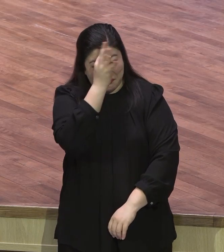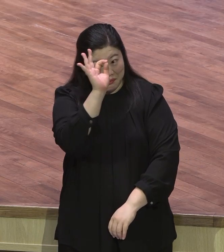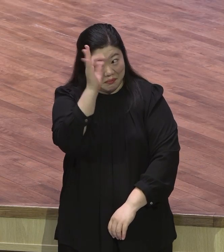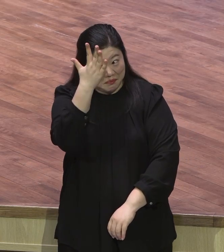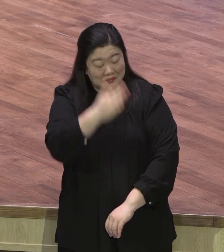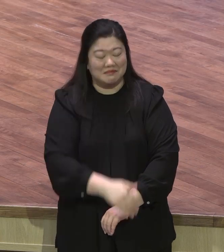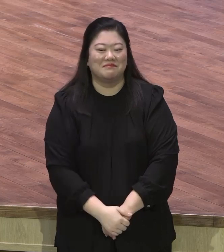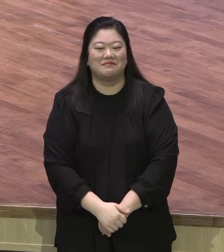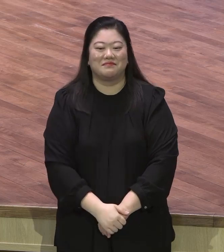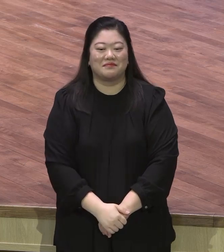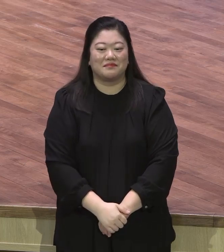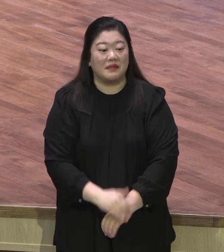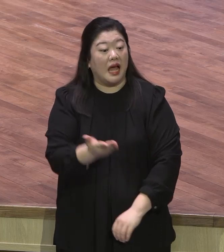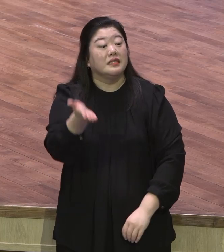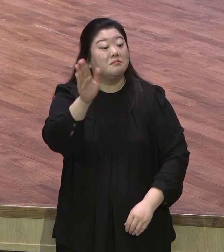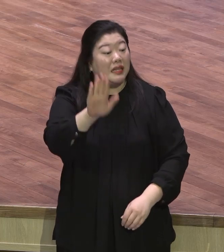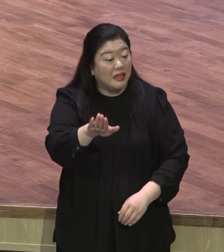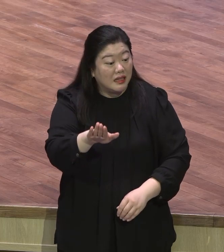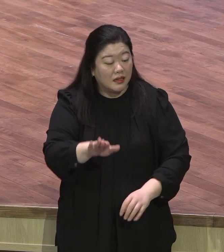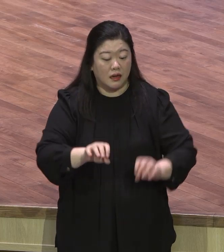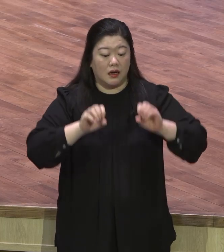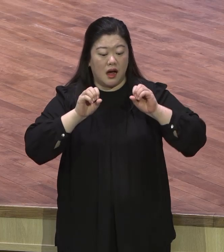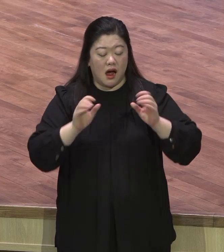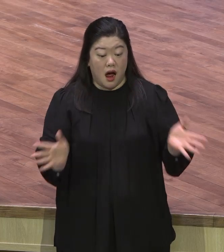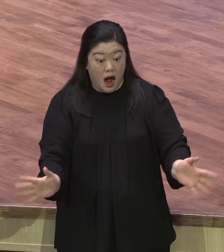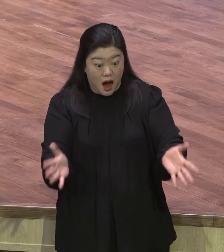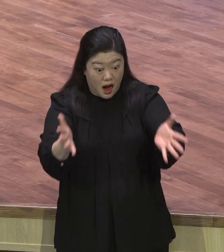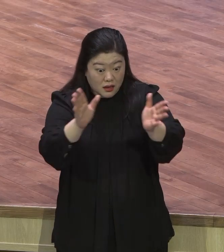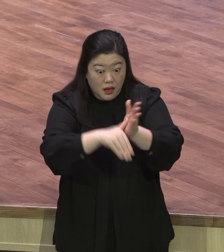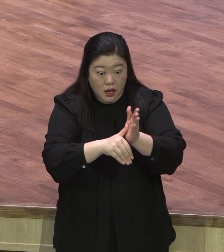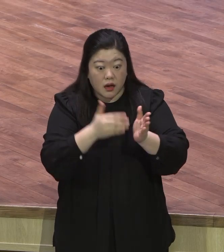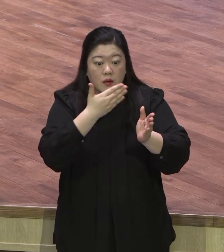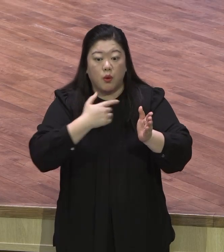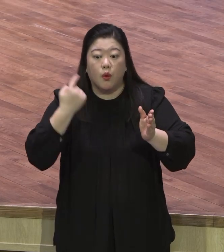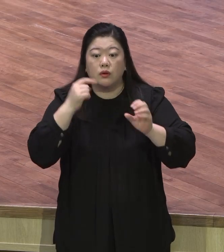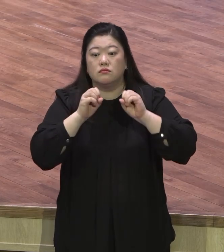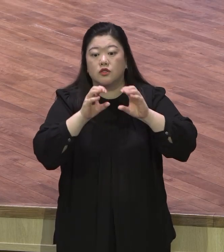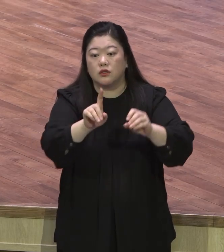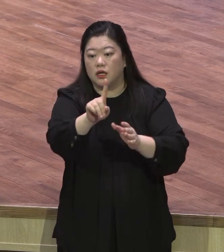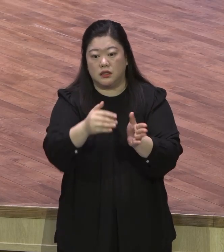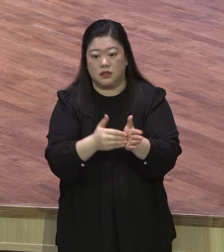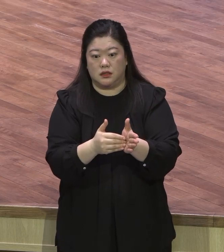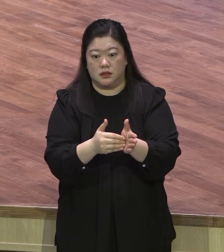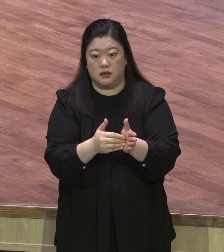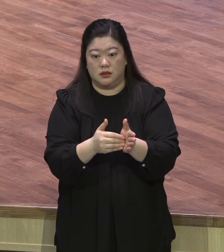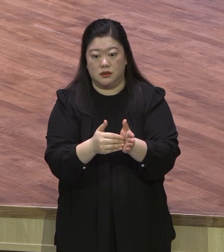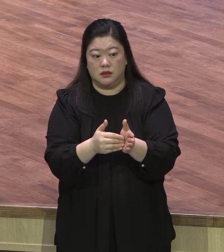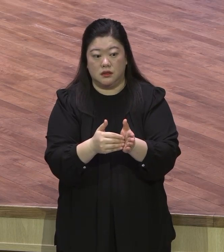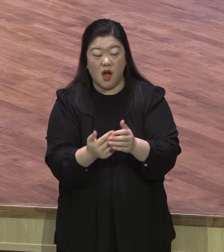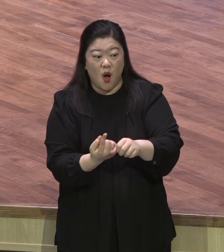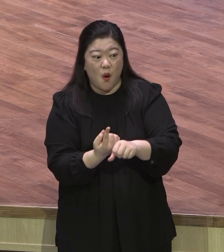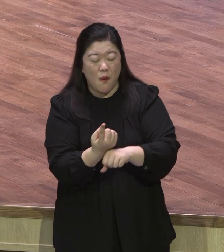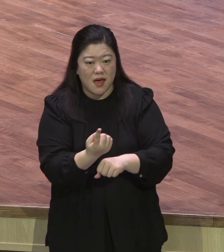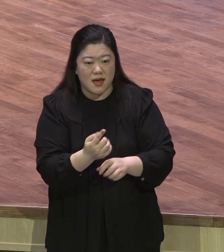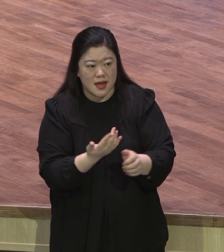오직 보험만 말하고 확실하게 말하고 이런 선교사 우리가 파수용하게 된 거 감사하시기 바랍니다